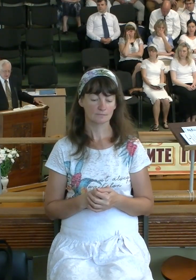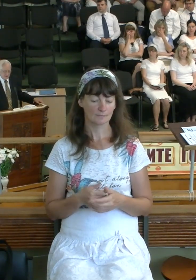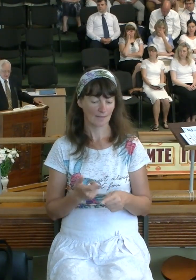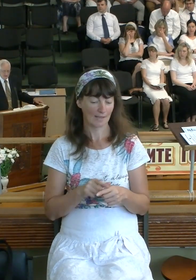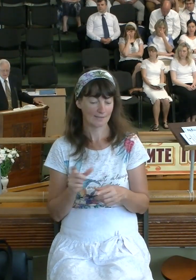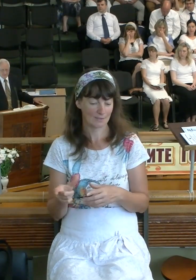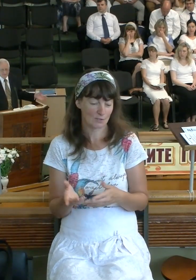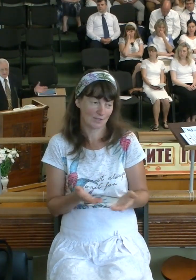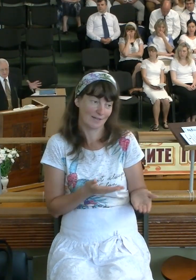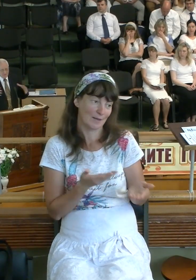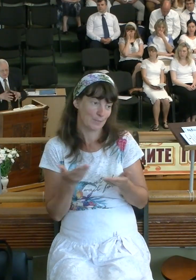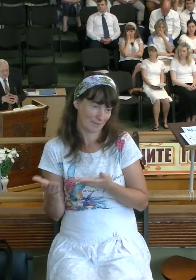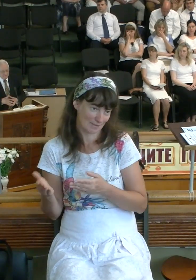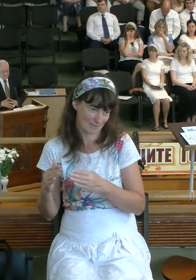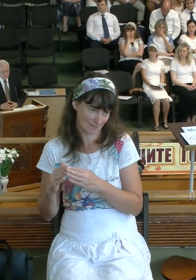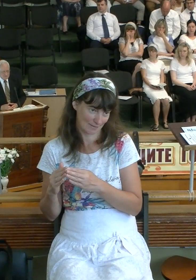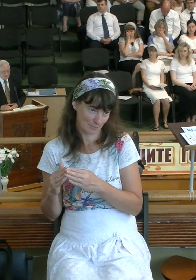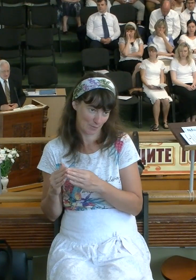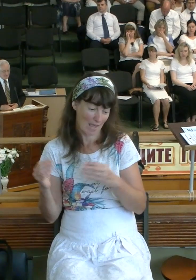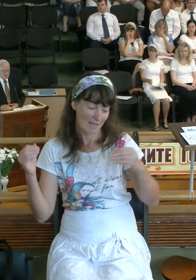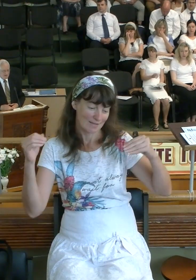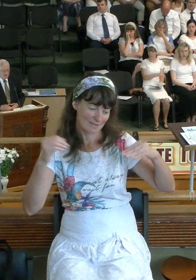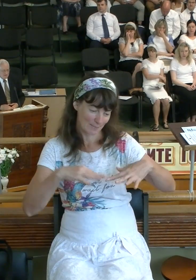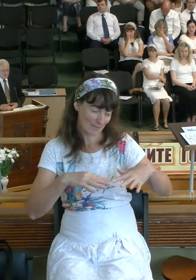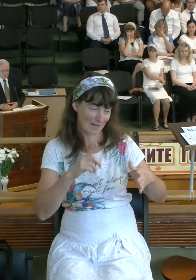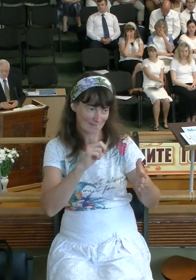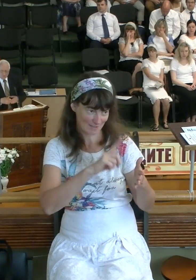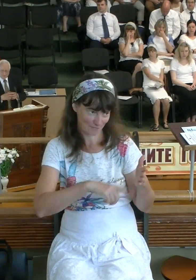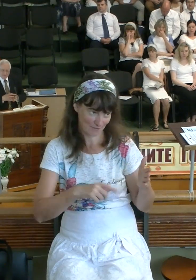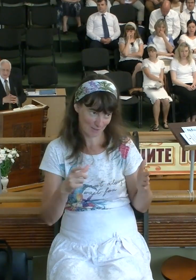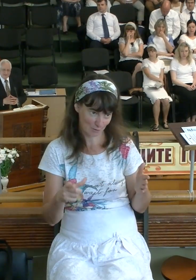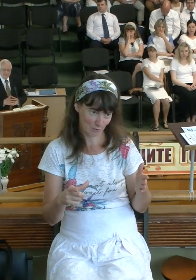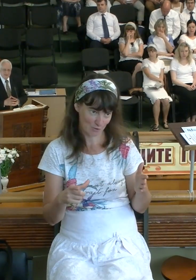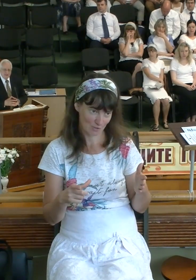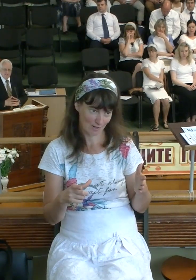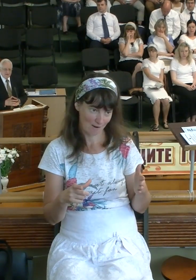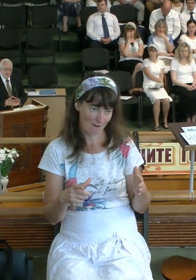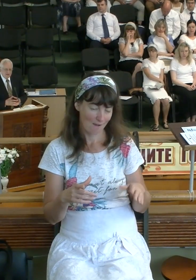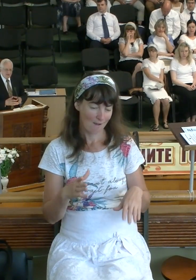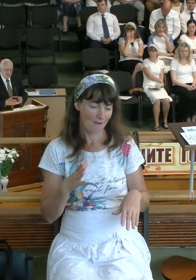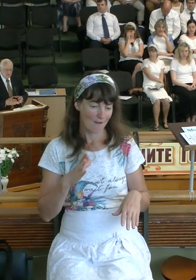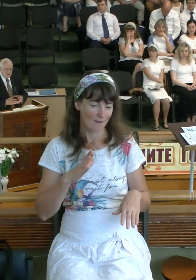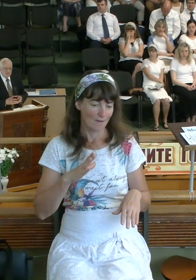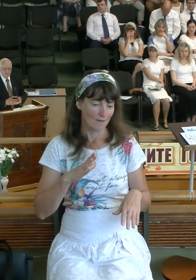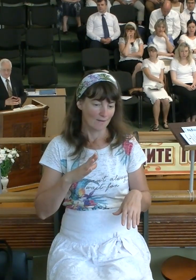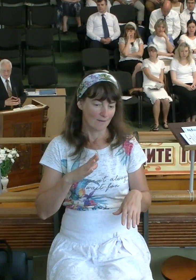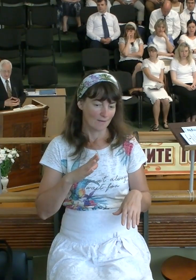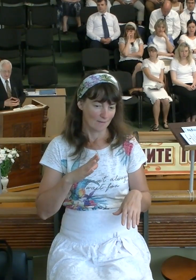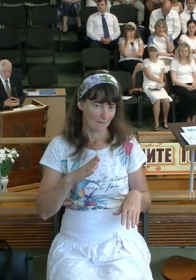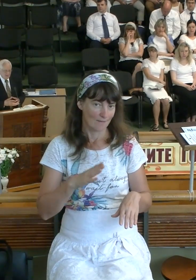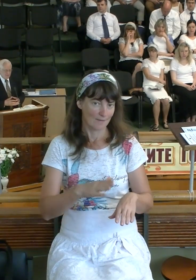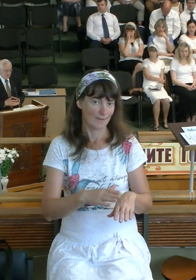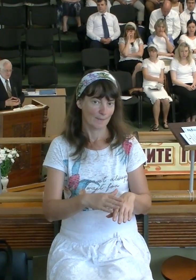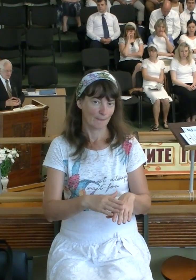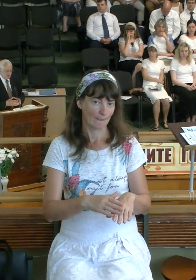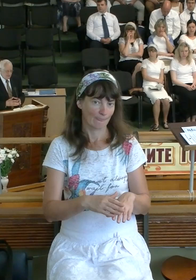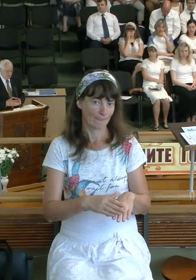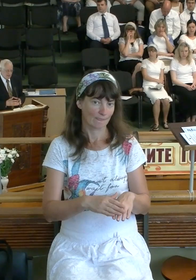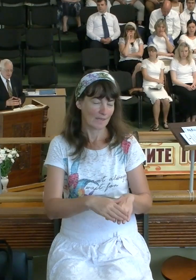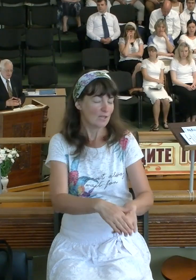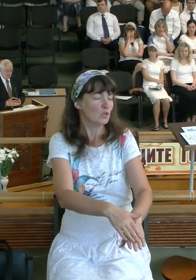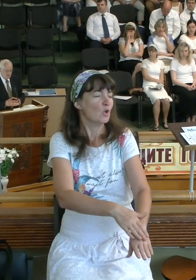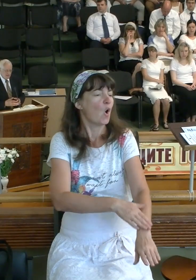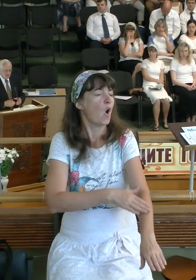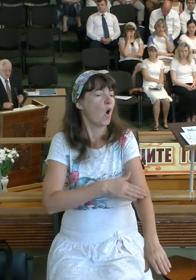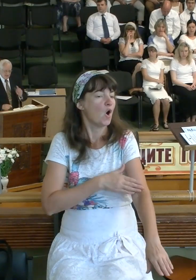к себе. Собрались братья верующие. И мы допоздна сидели, и они нам рассказывали об Иисусе